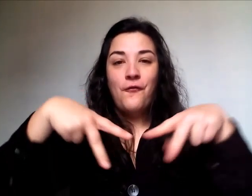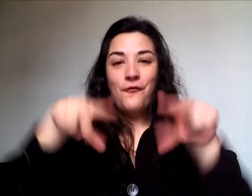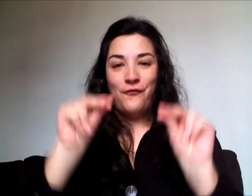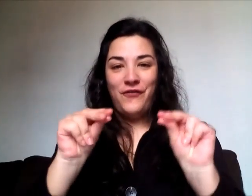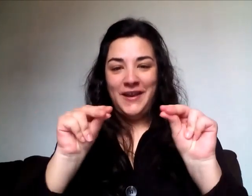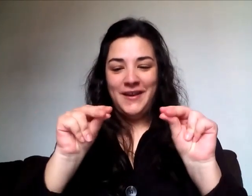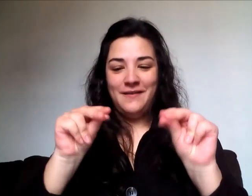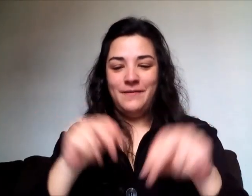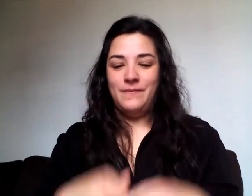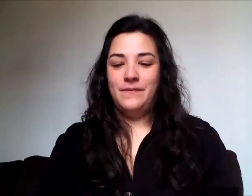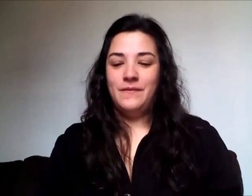Fin.